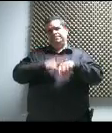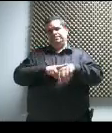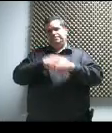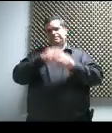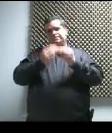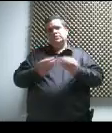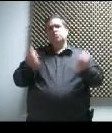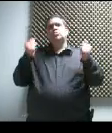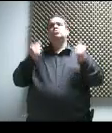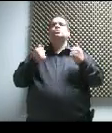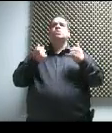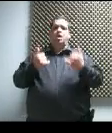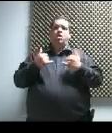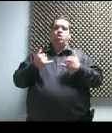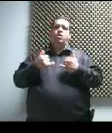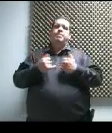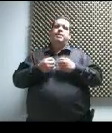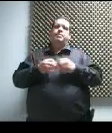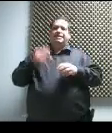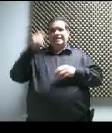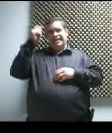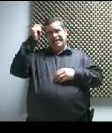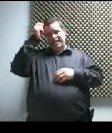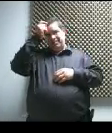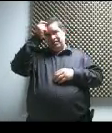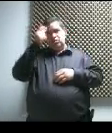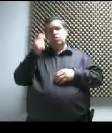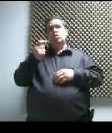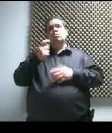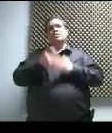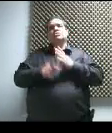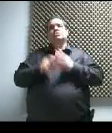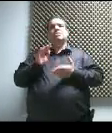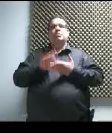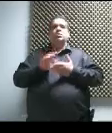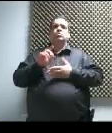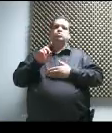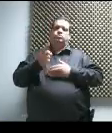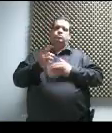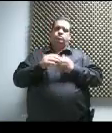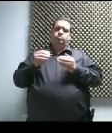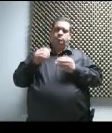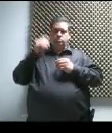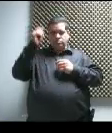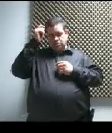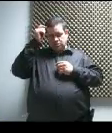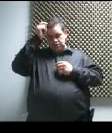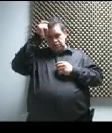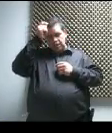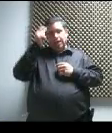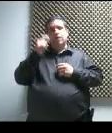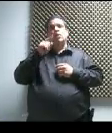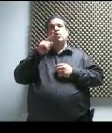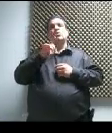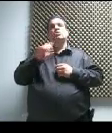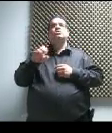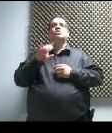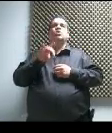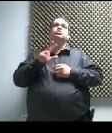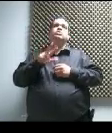solución a la vanguardia para la pérdida de cabello, con tarifas tan bajas como un dólar por unidad folicular. Llama al 1-800